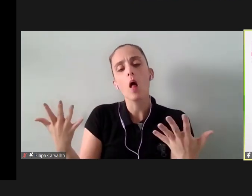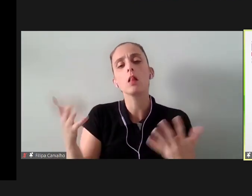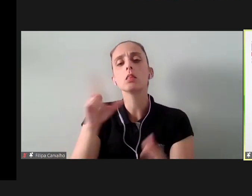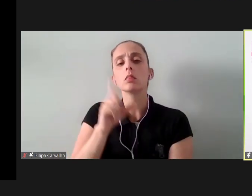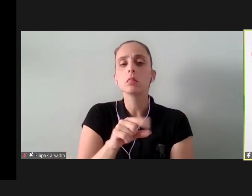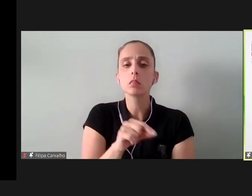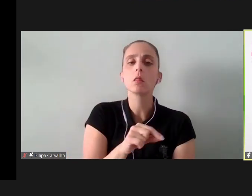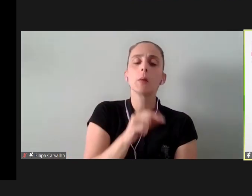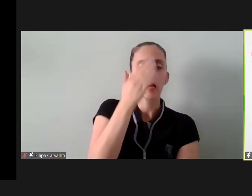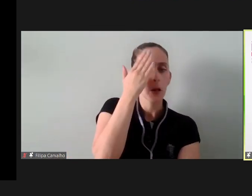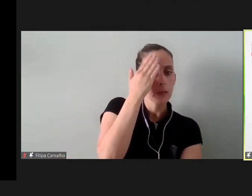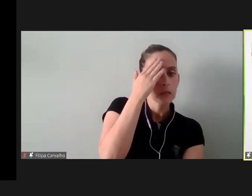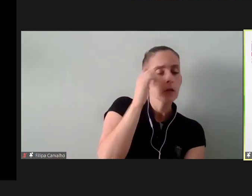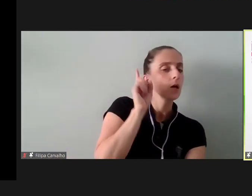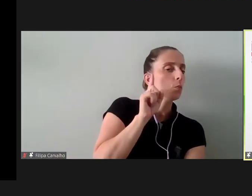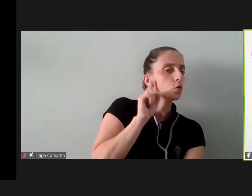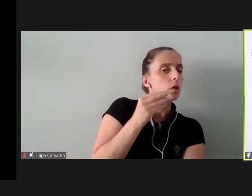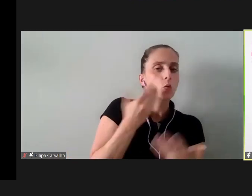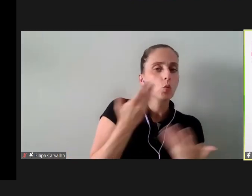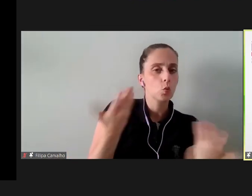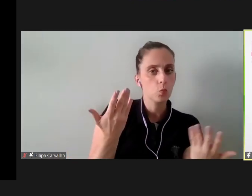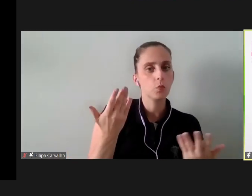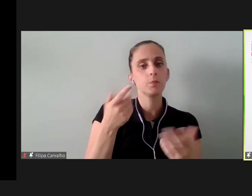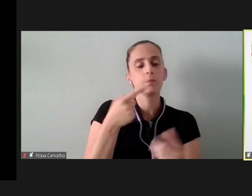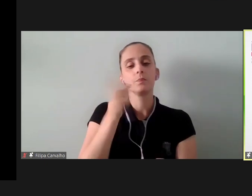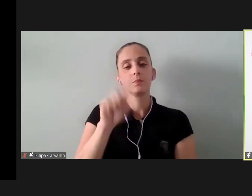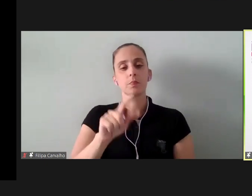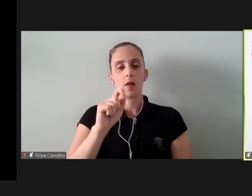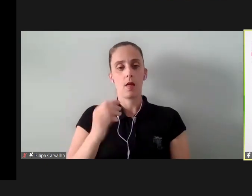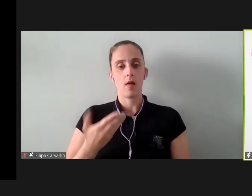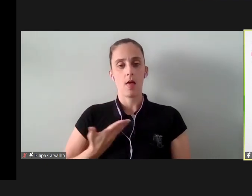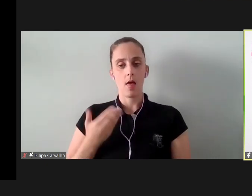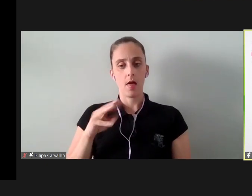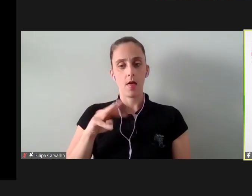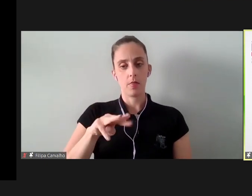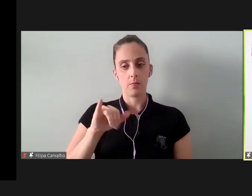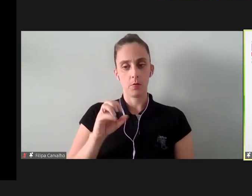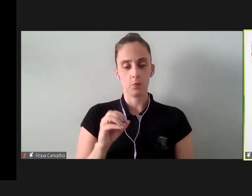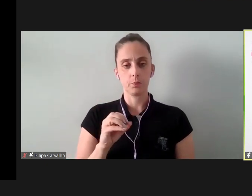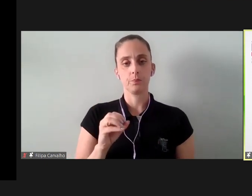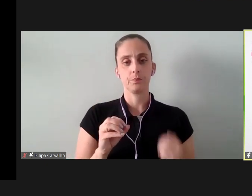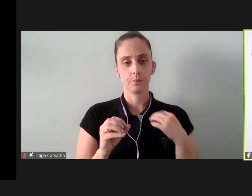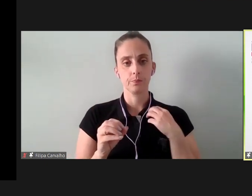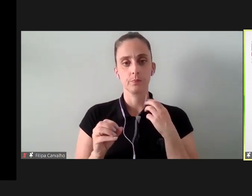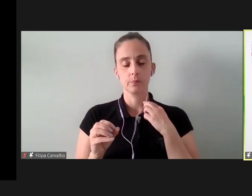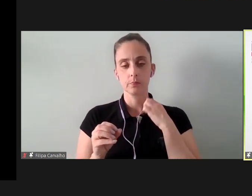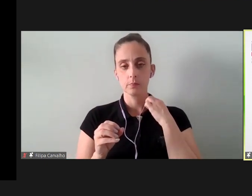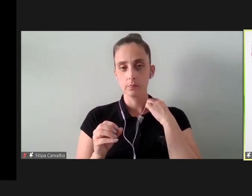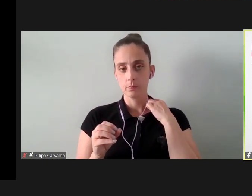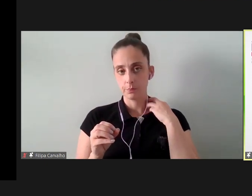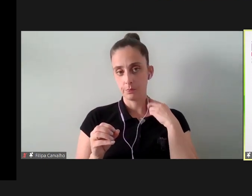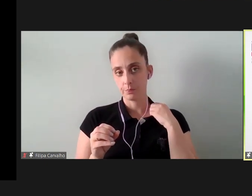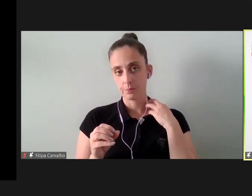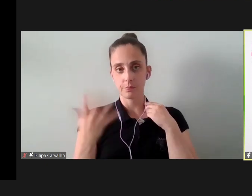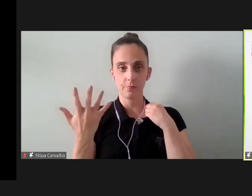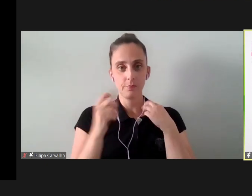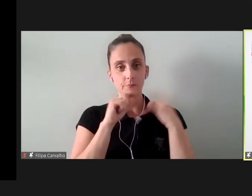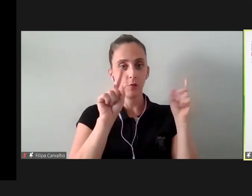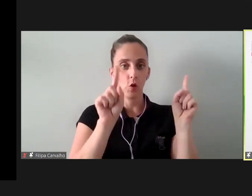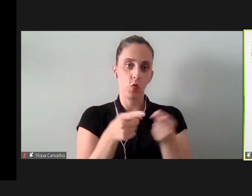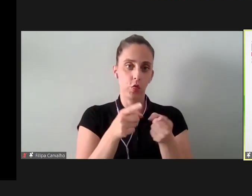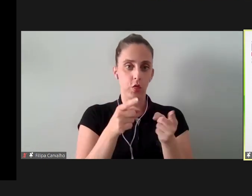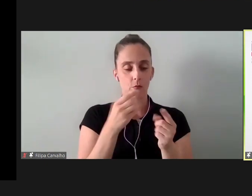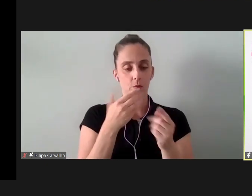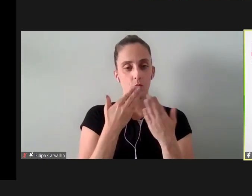sentido? Começava novamente pelo Edmio, que lhe pedia algum poder de síntese, por